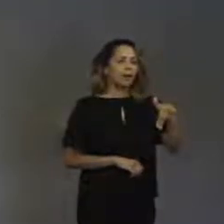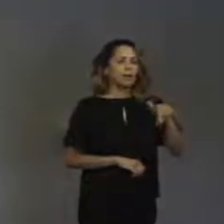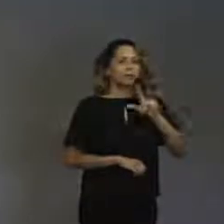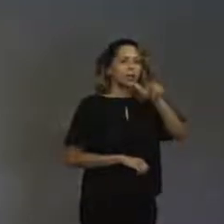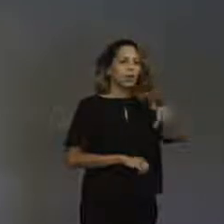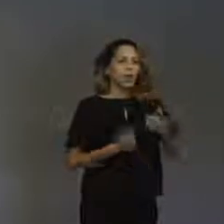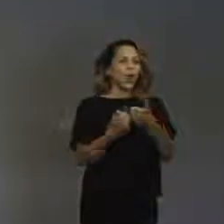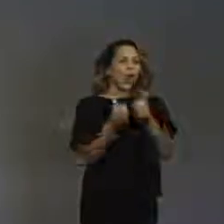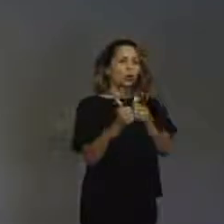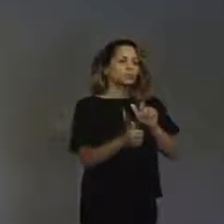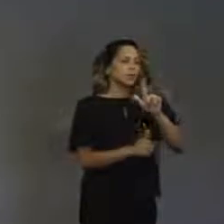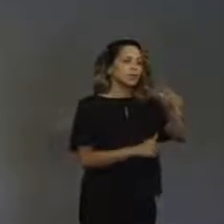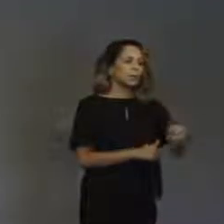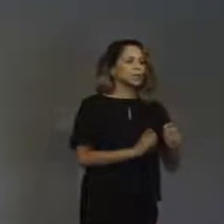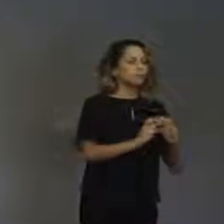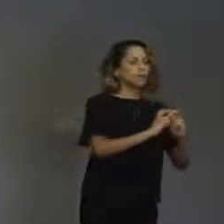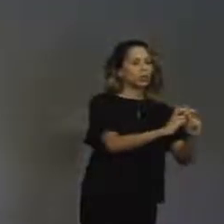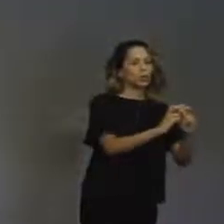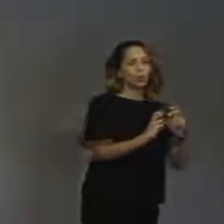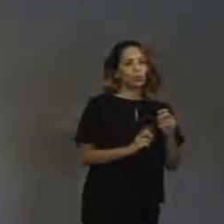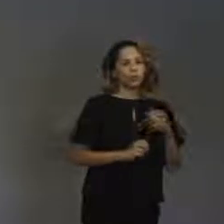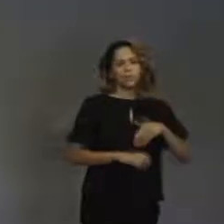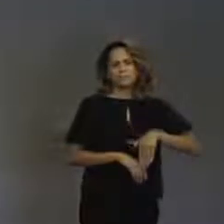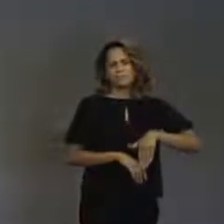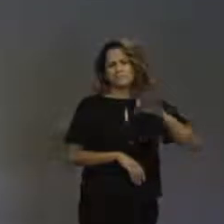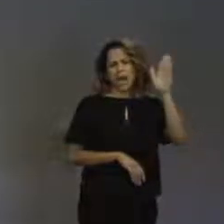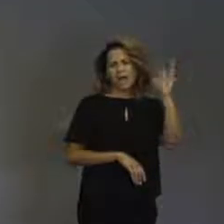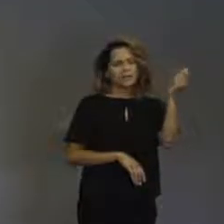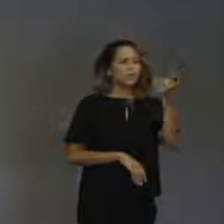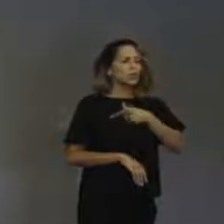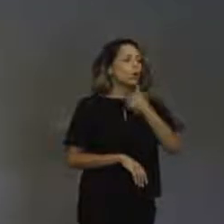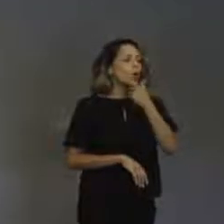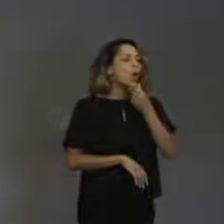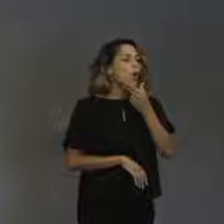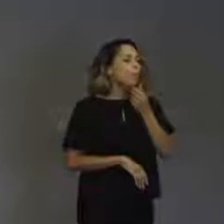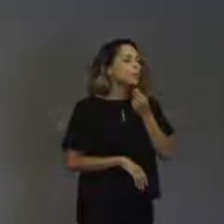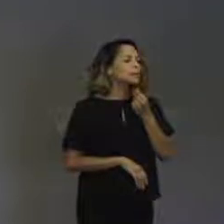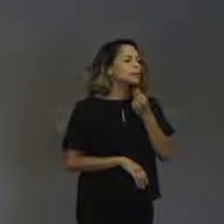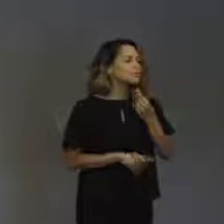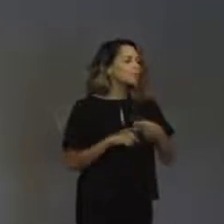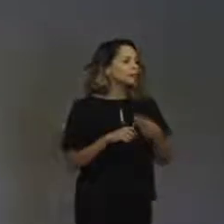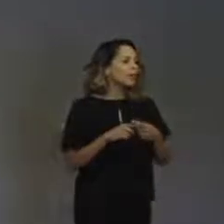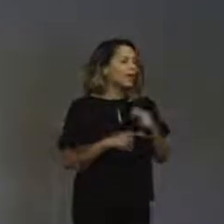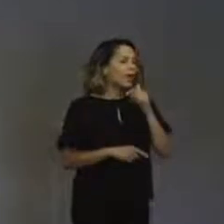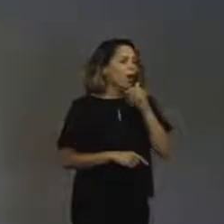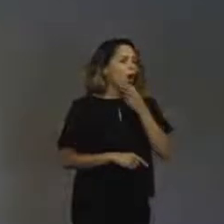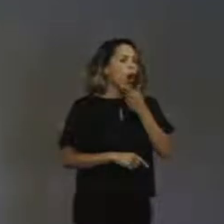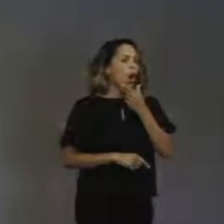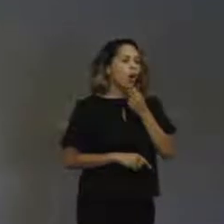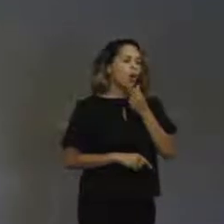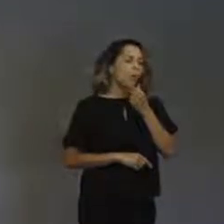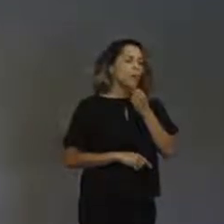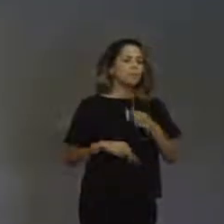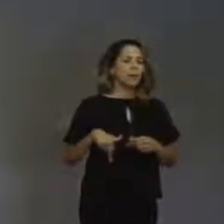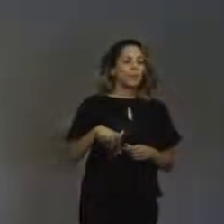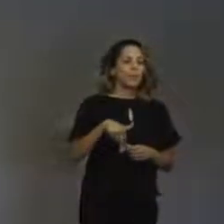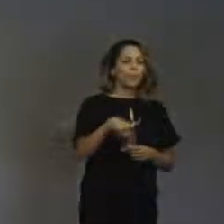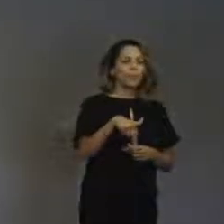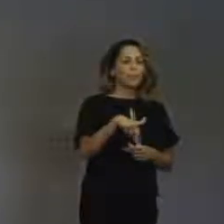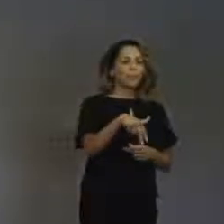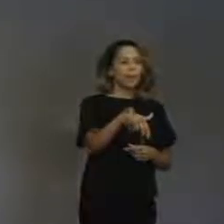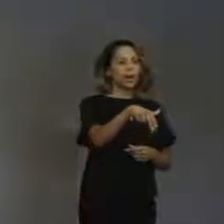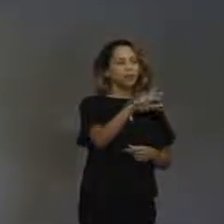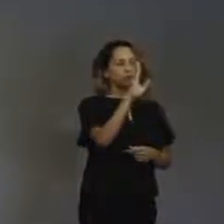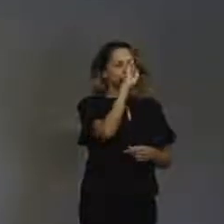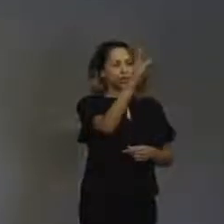vou... as mulheres fazem muito mais viagens que os homens porque elas param muito mais. É muito mais típico um homem ir do trabalho, da